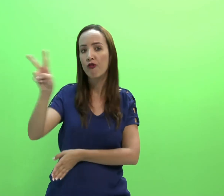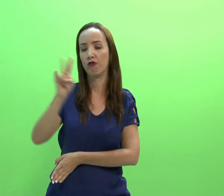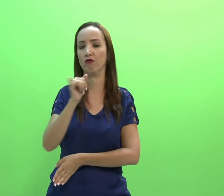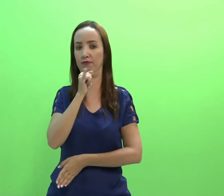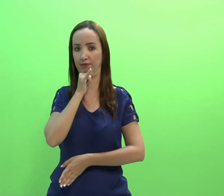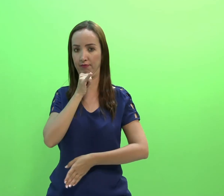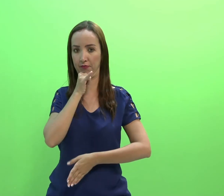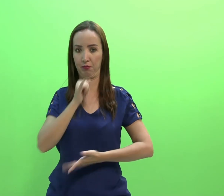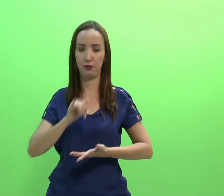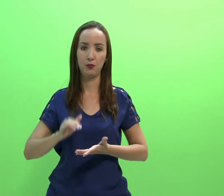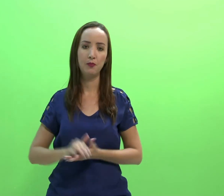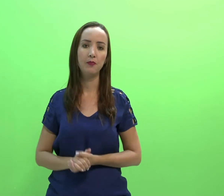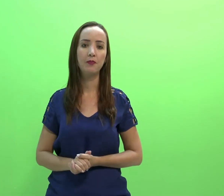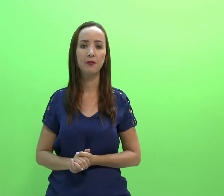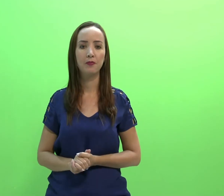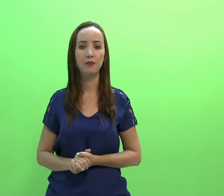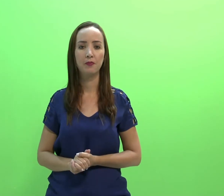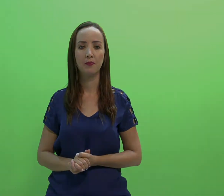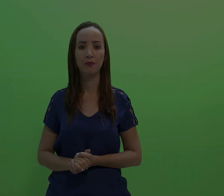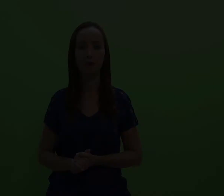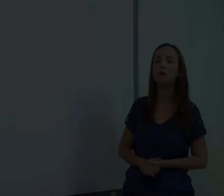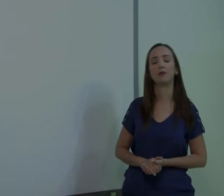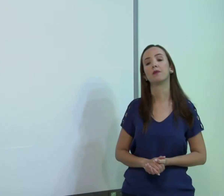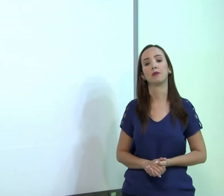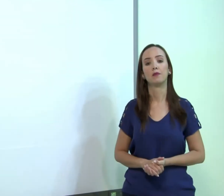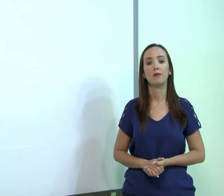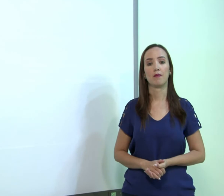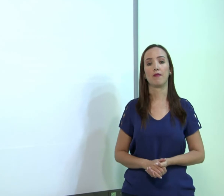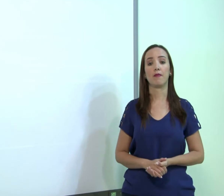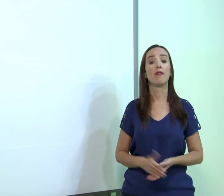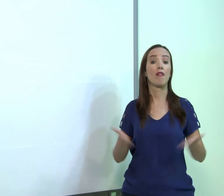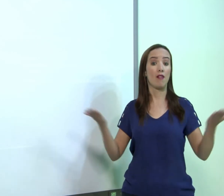funciona o ano de publicação? Como colocar?